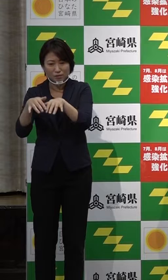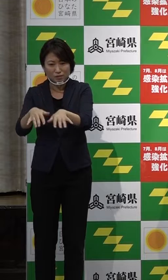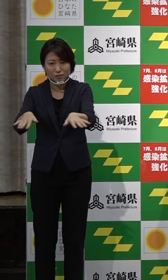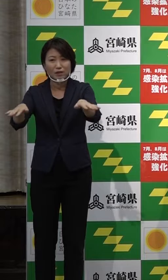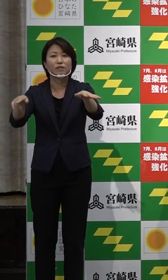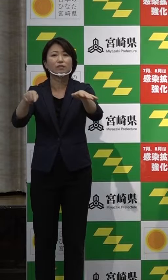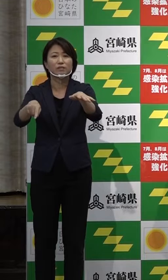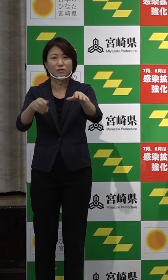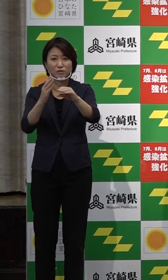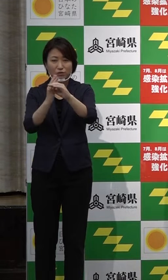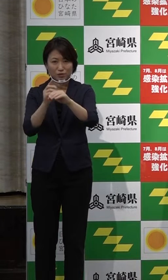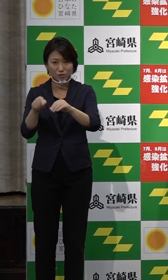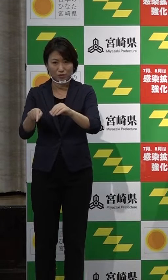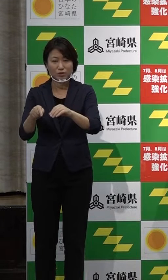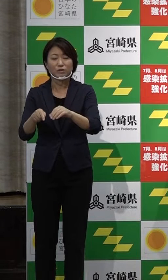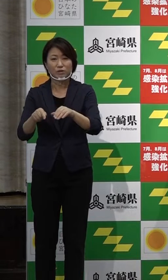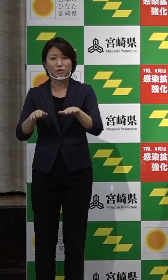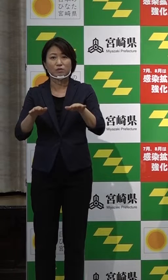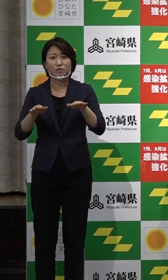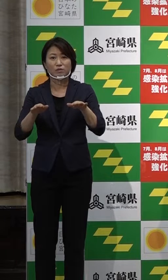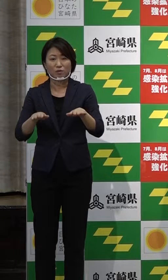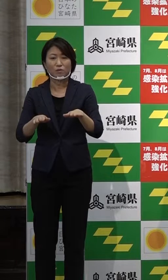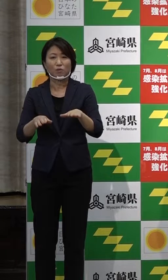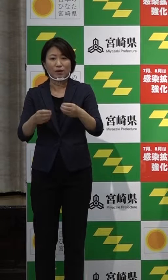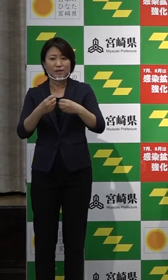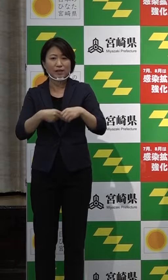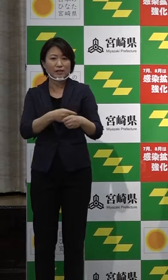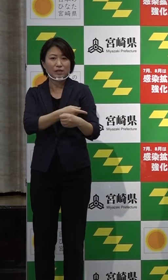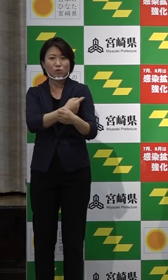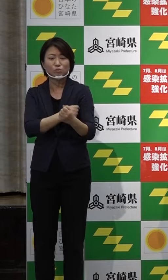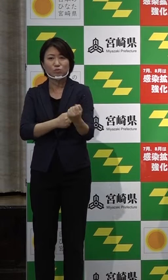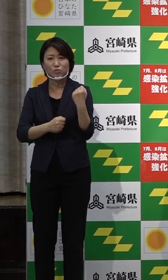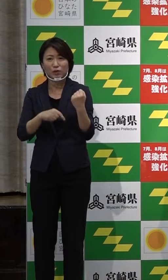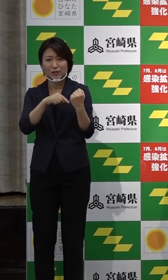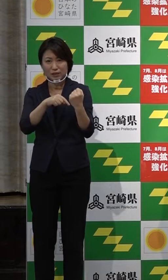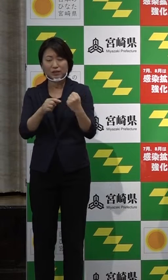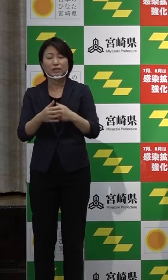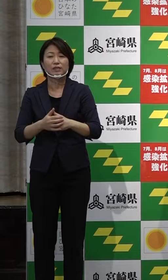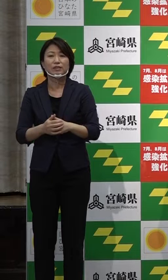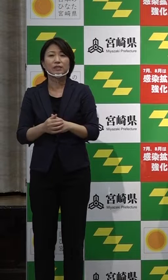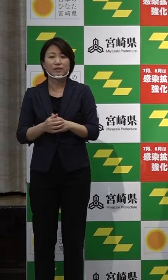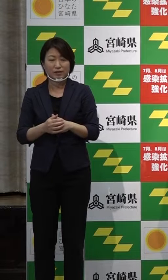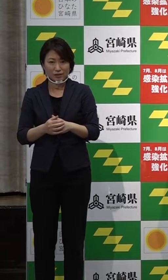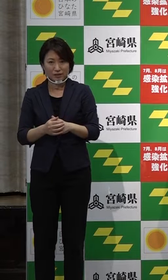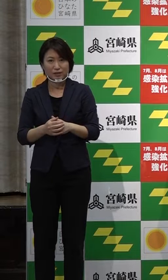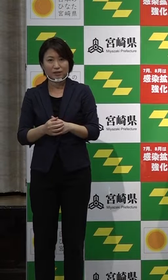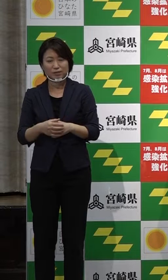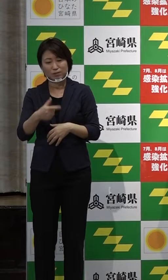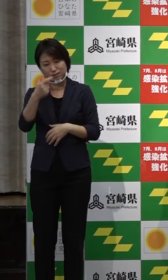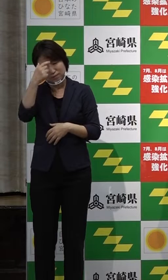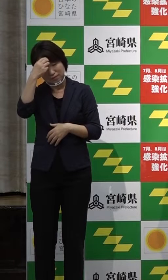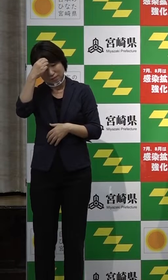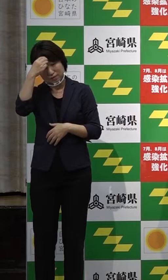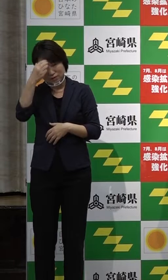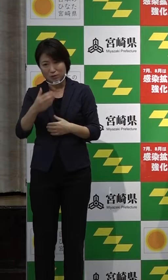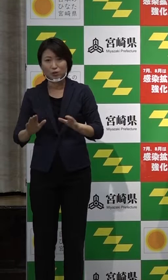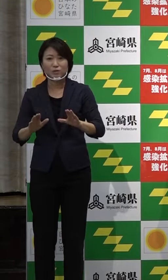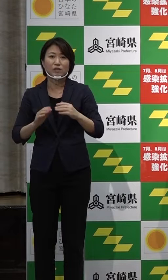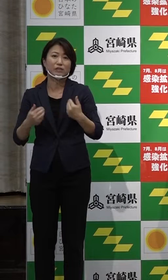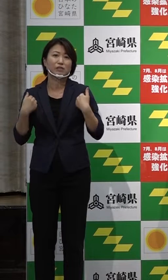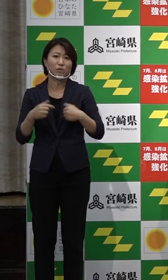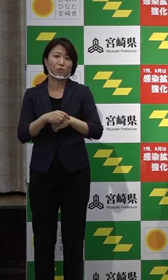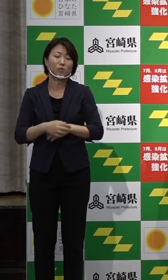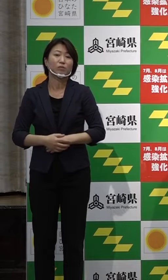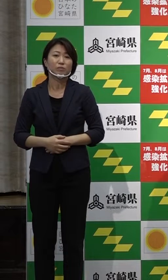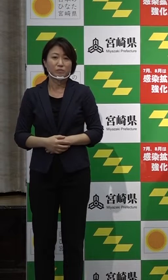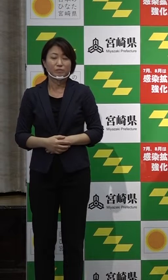状況の中で、こういった感染力の強さというものを深刻に受け止める必要があるのではないかと考